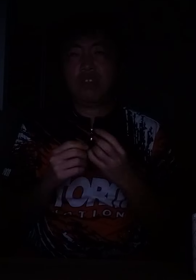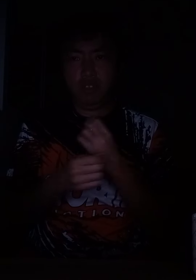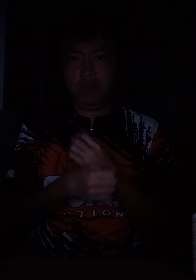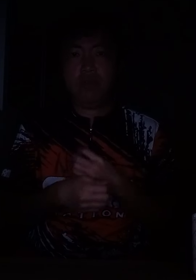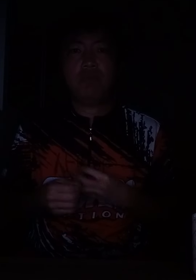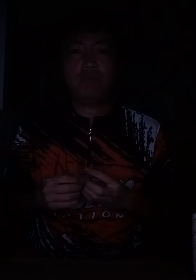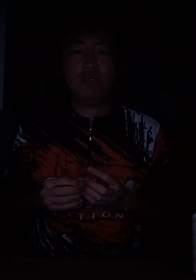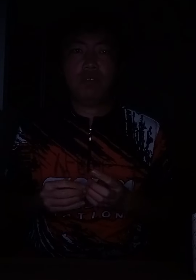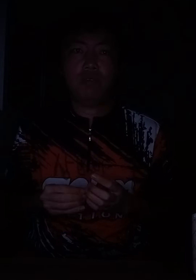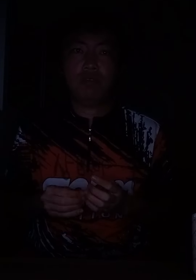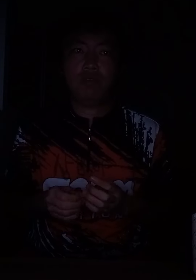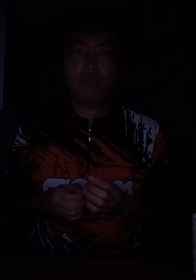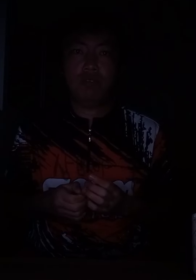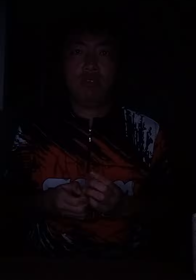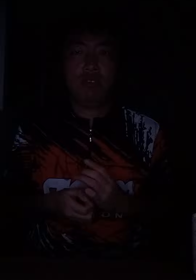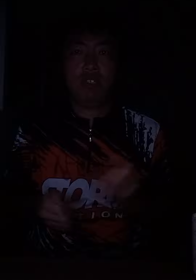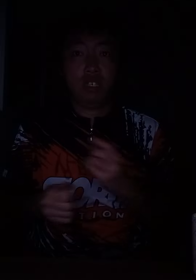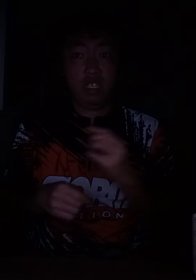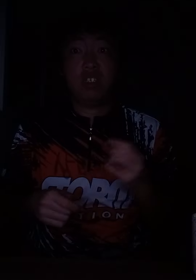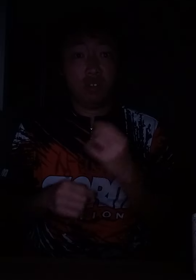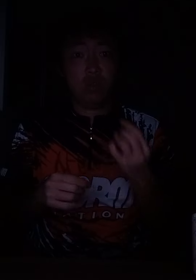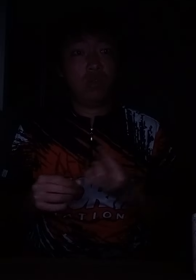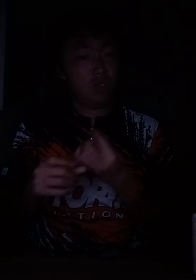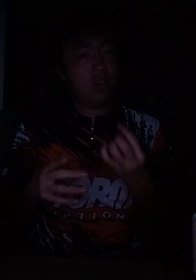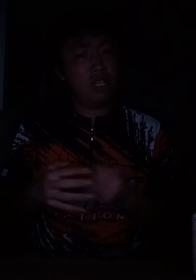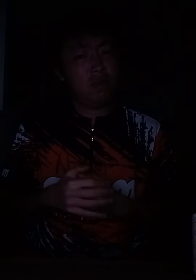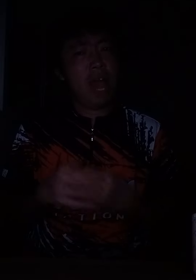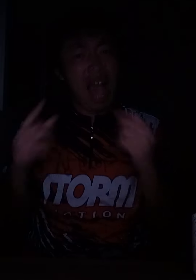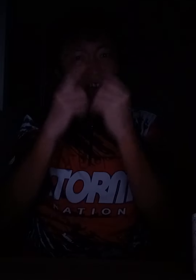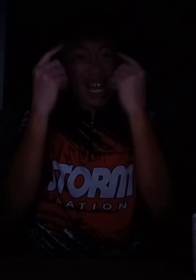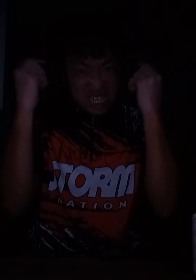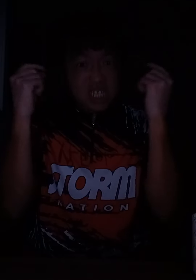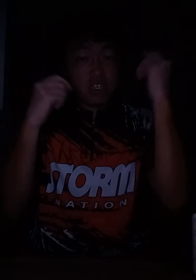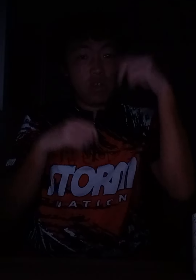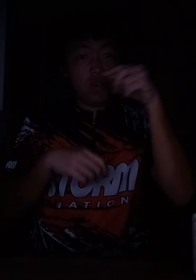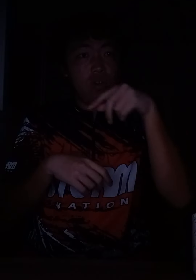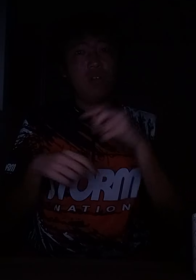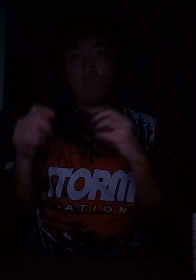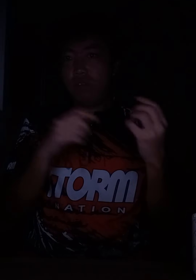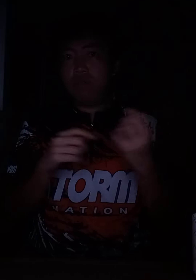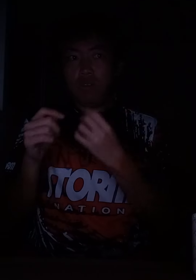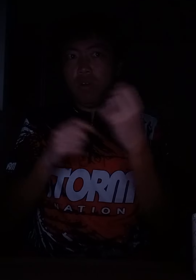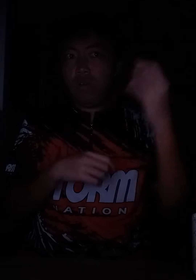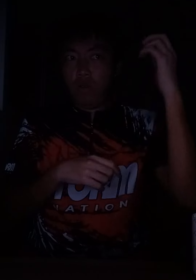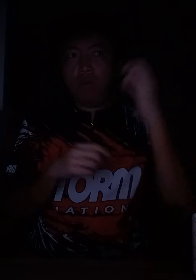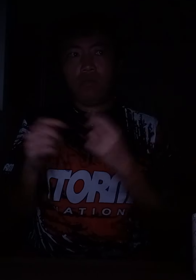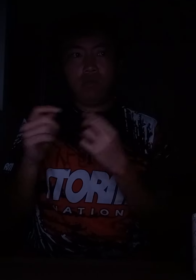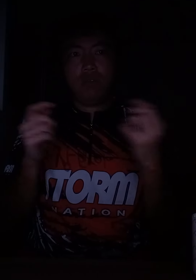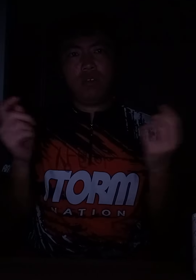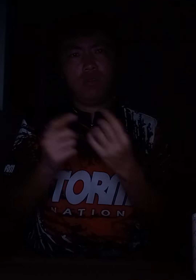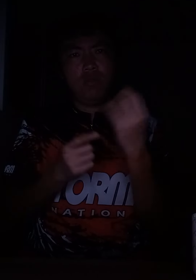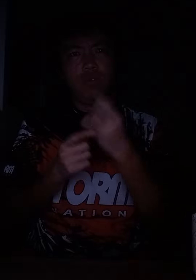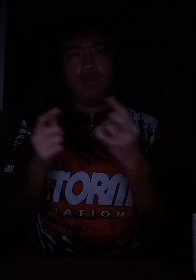체포됐습니다. 이처럼 최근 대중교통 탑승 시 마스크 착용으로 발생하는 문제가 늘면서 경찰도 촉각을 곤두세우고